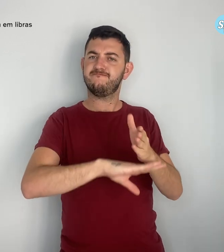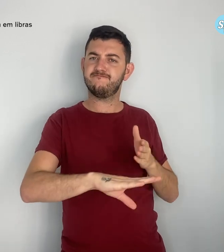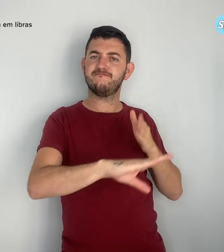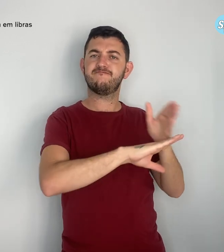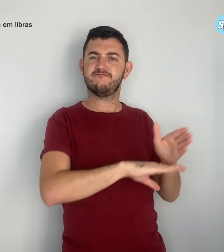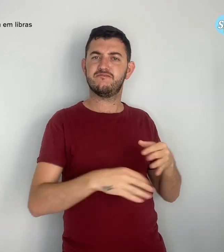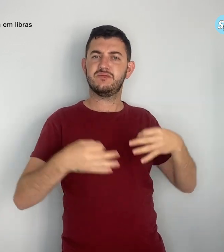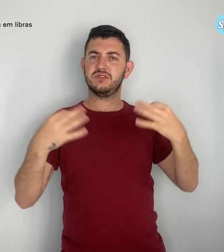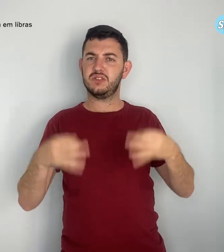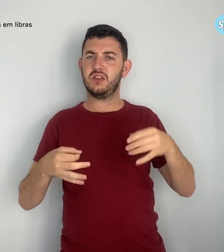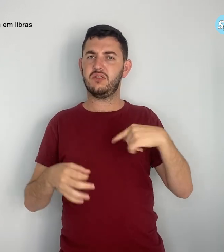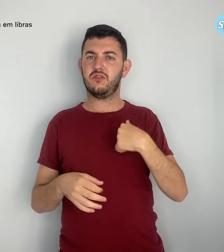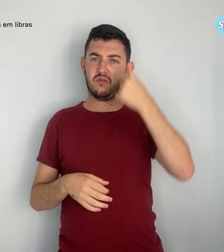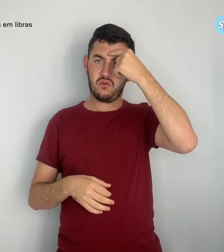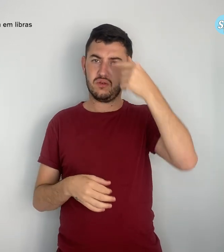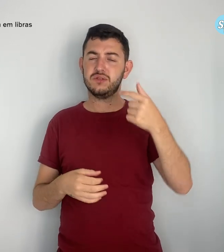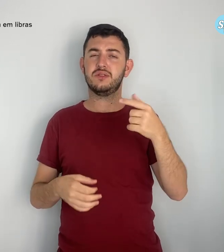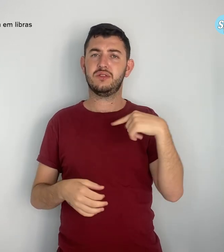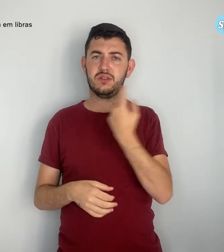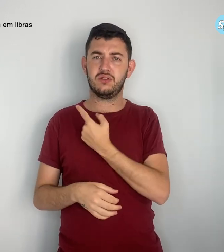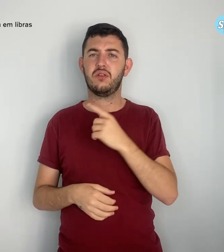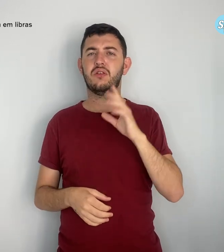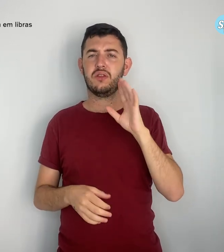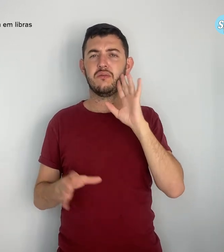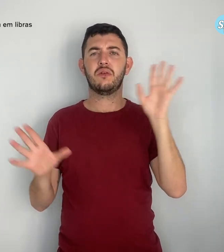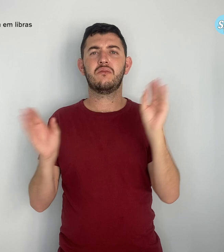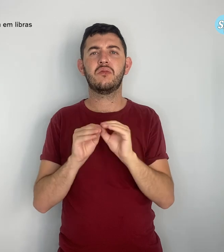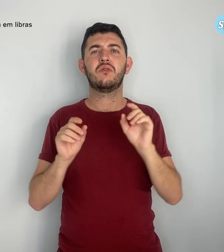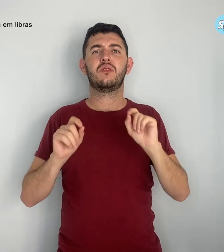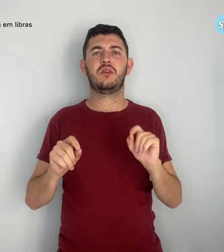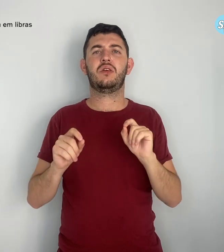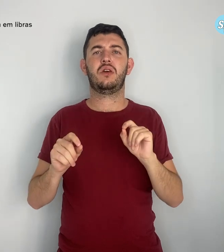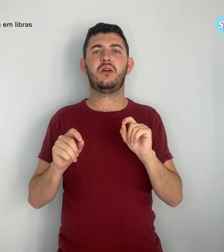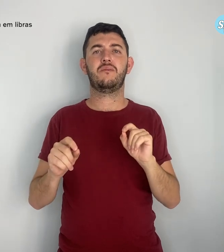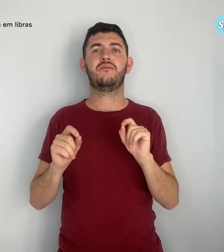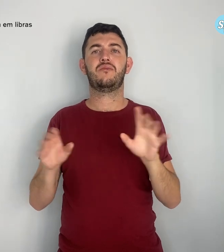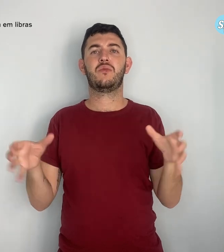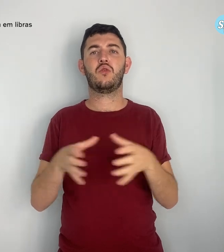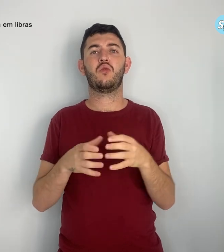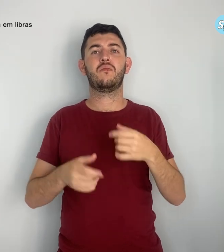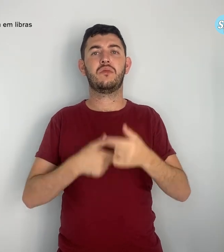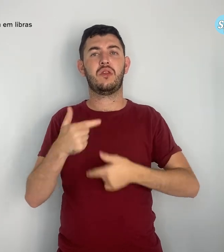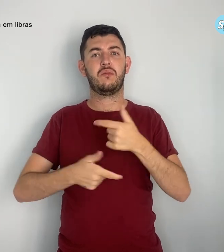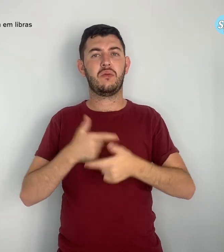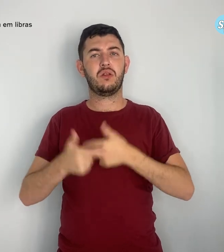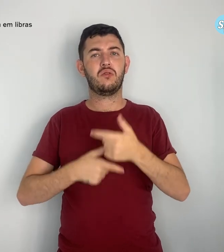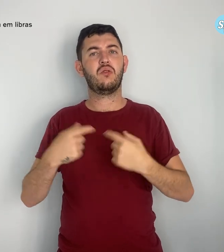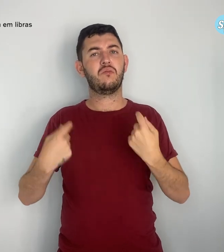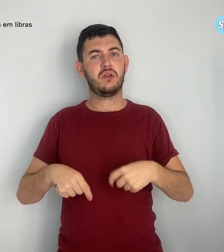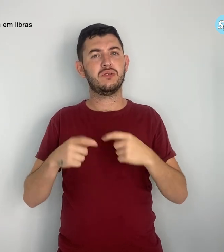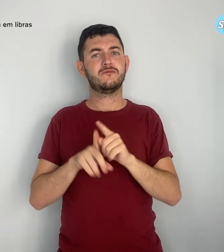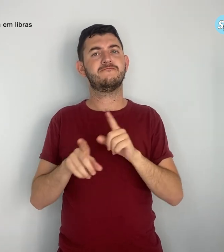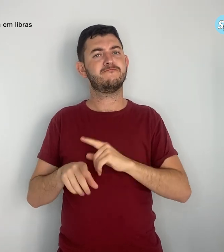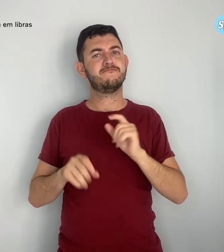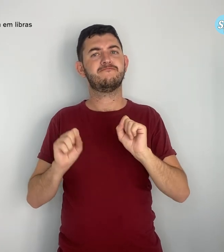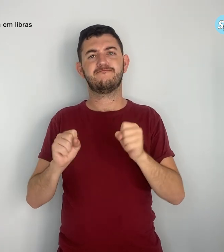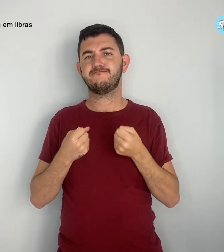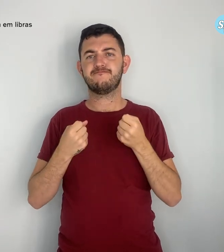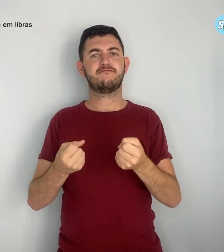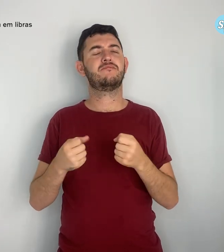deveria ser radicalizada a unidade da classe trabalhadora. dos movimentos sociais, dos